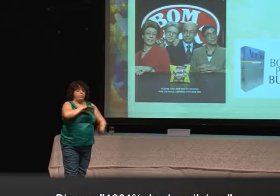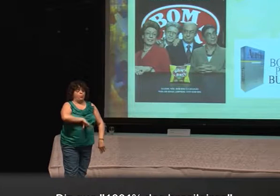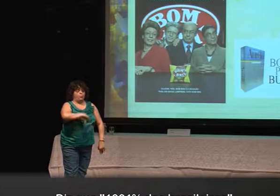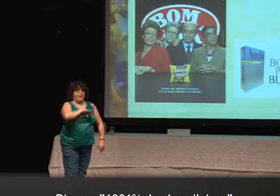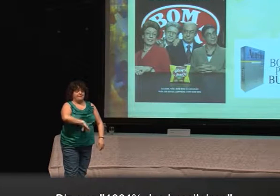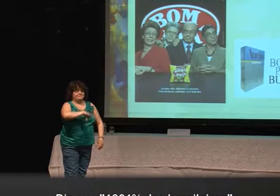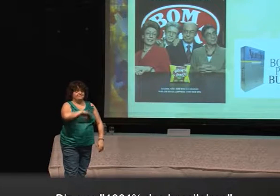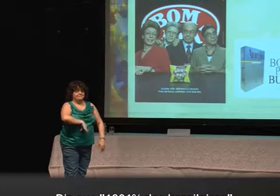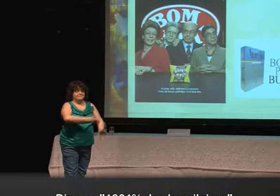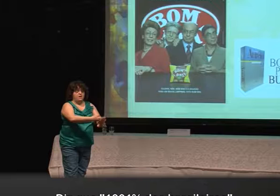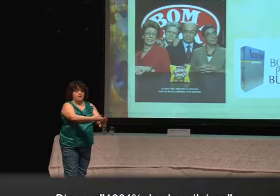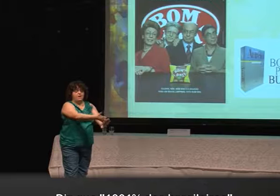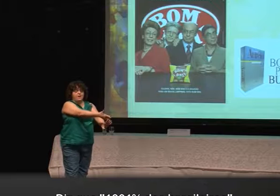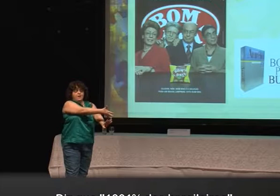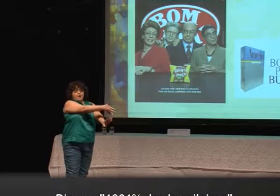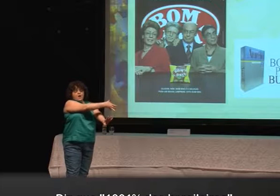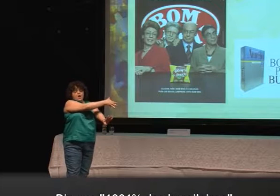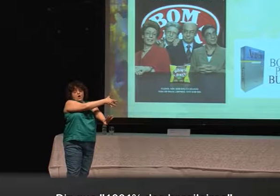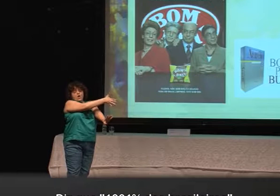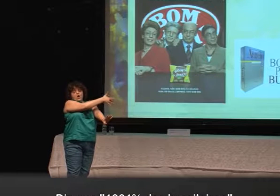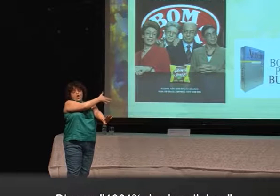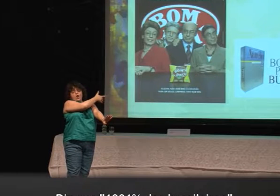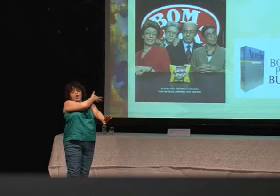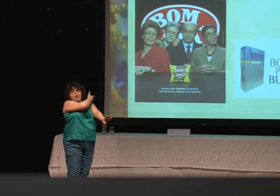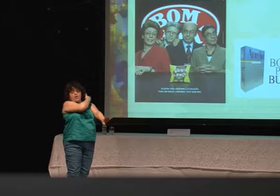Diz que 1.001 brasileiros,